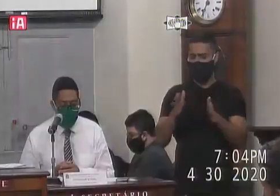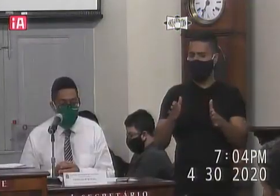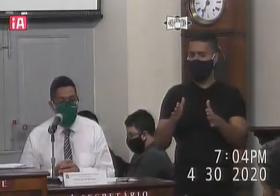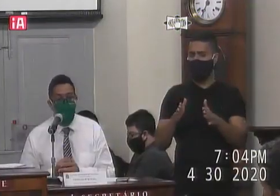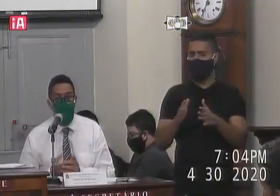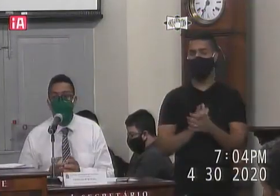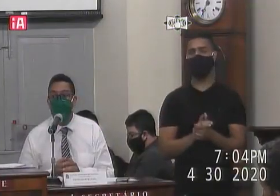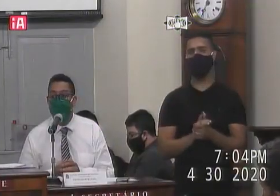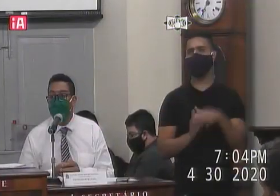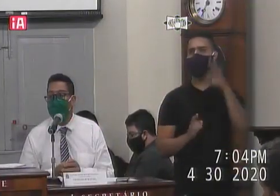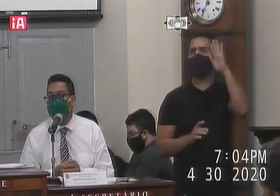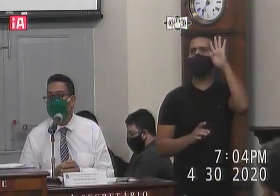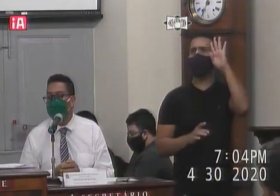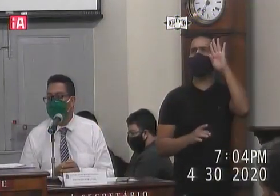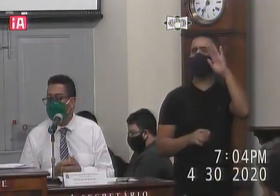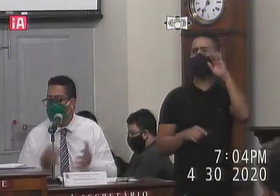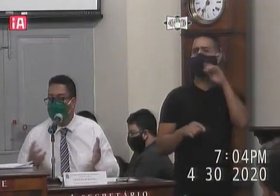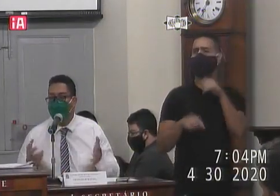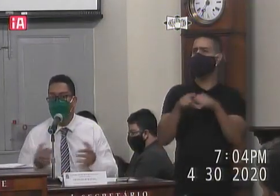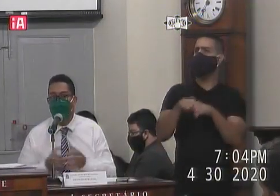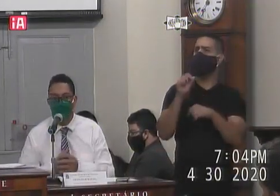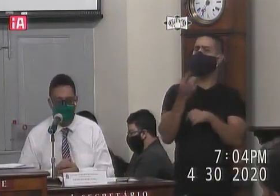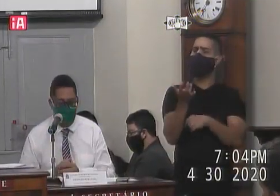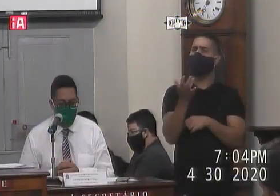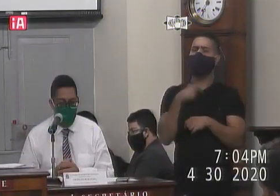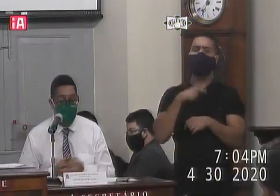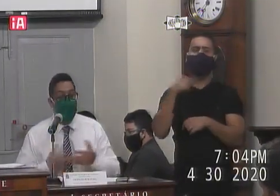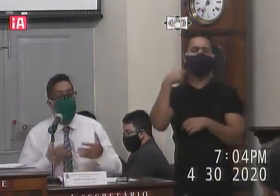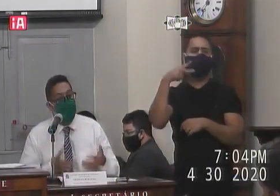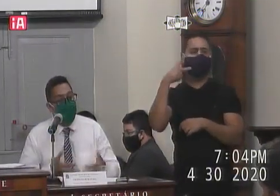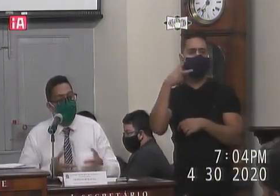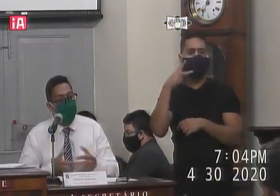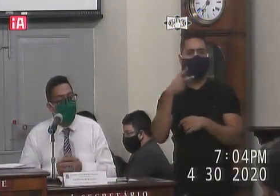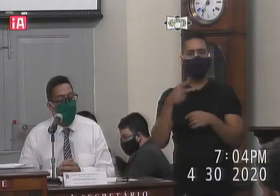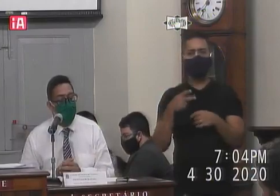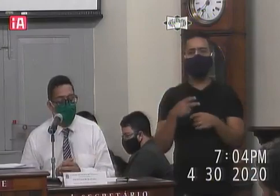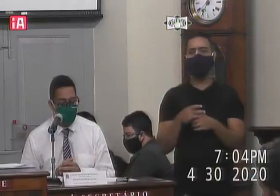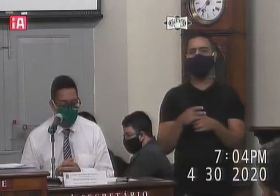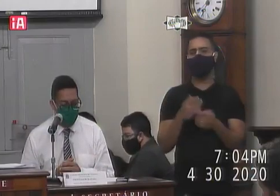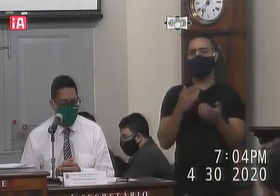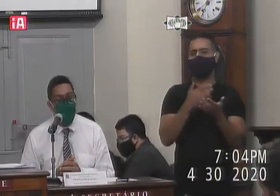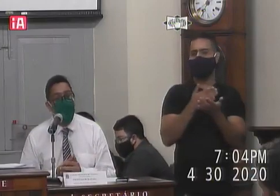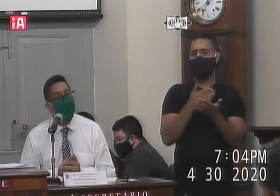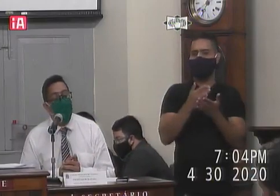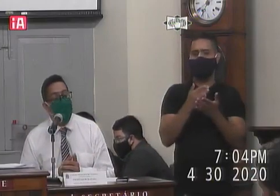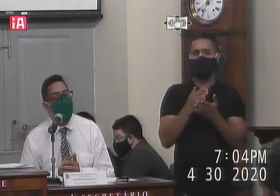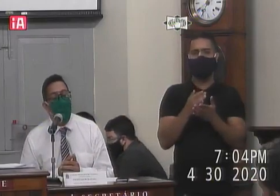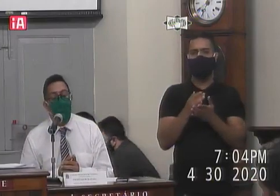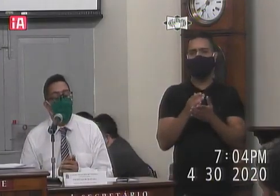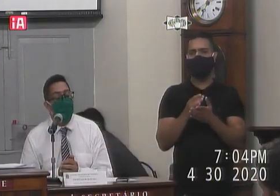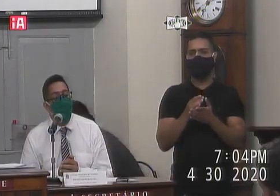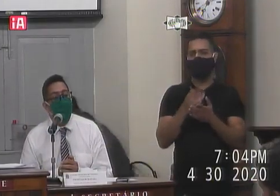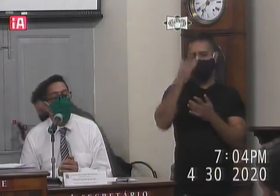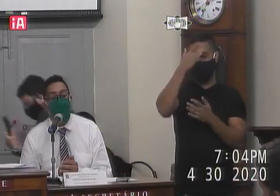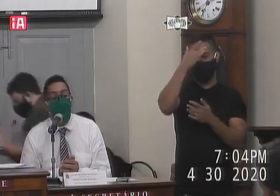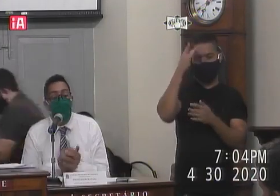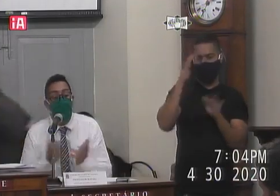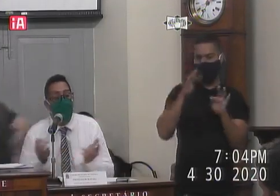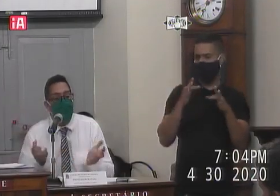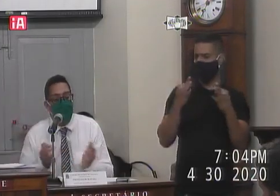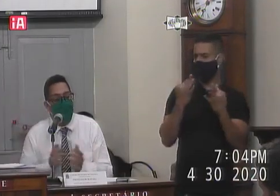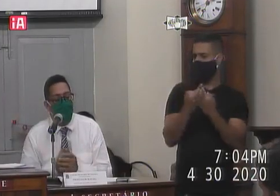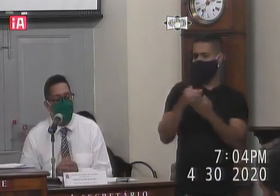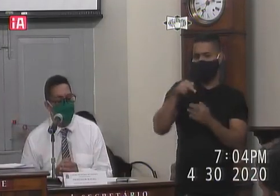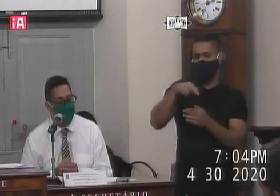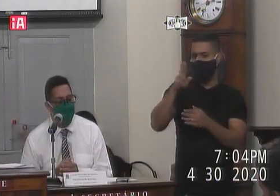lembro, quando eu decidi ser vereador, entrar para a vida pública, Salsinho, ninguém na minha família nunca disputou